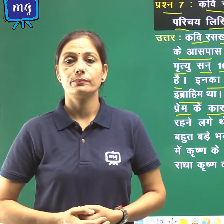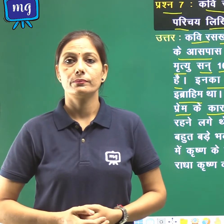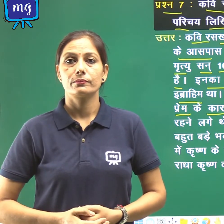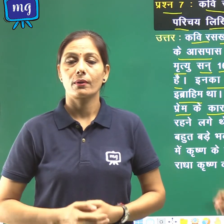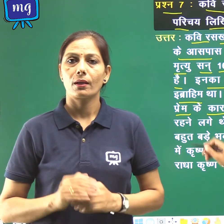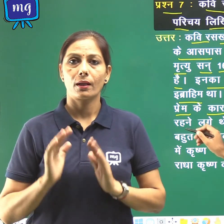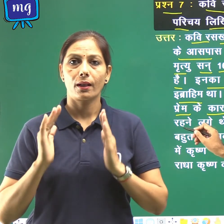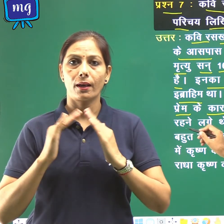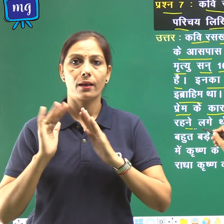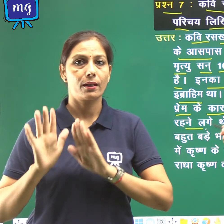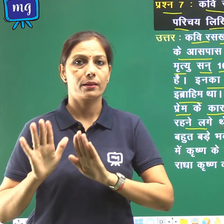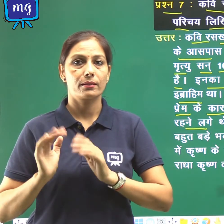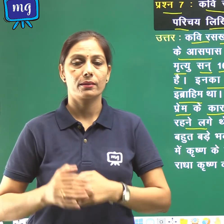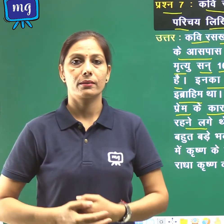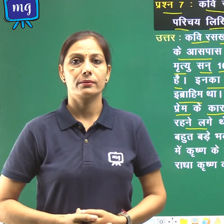रहने लगे थे।